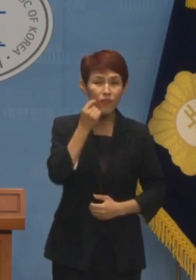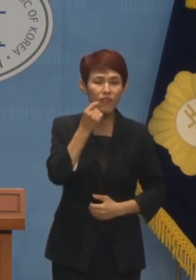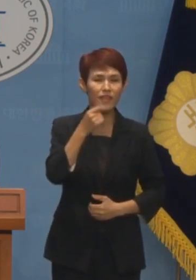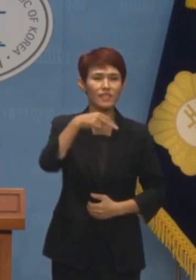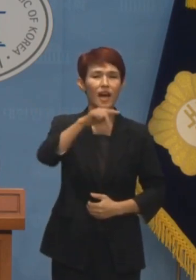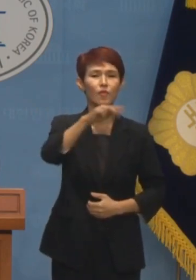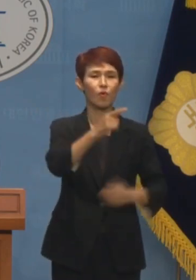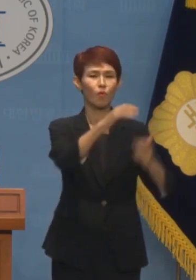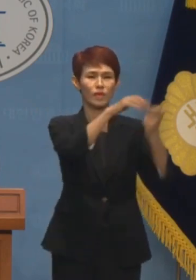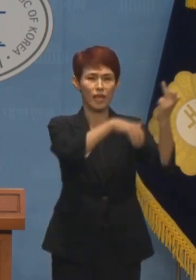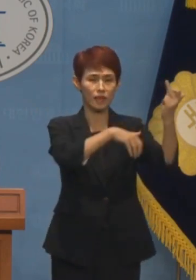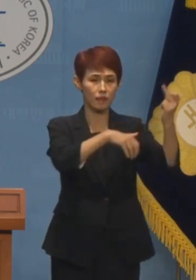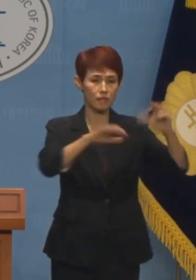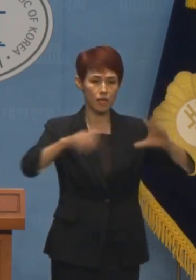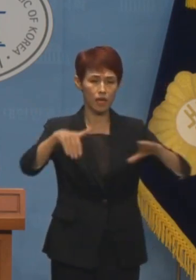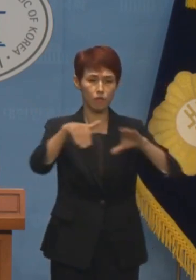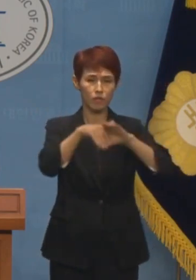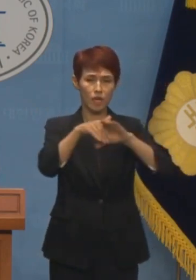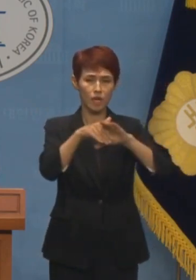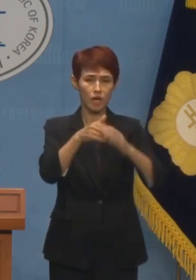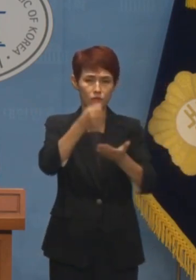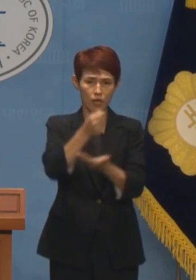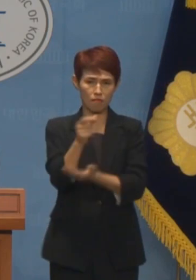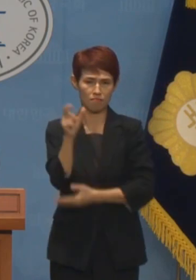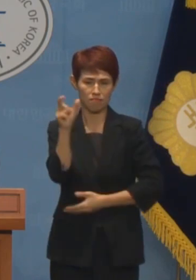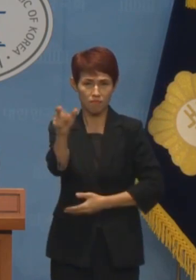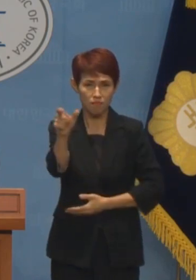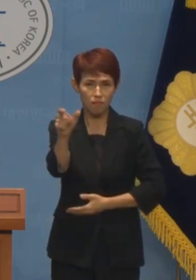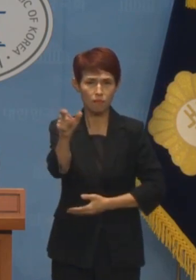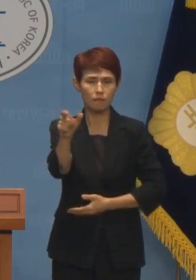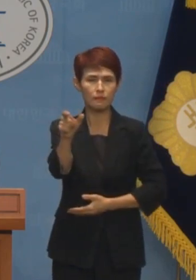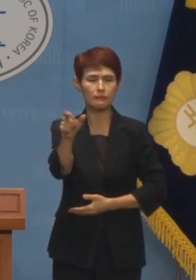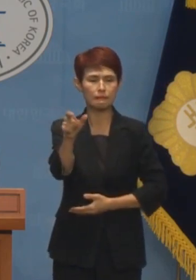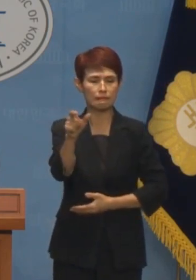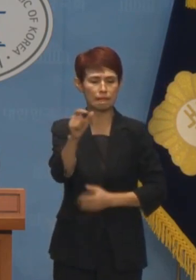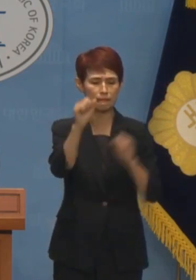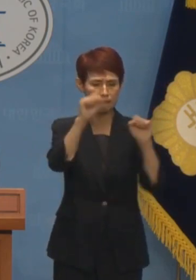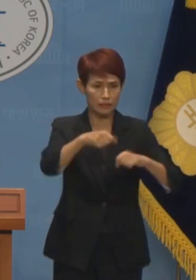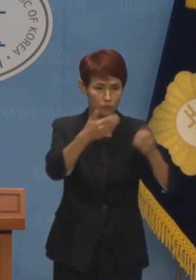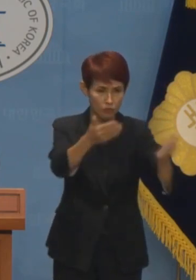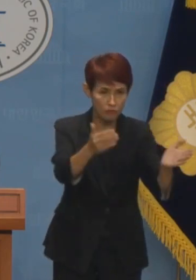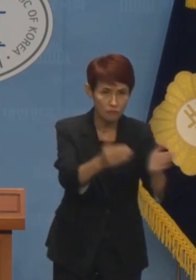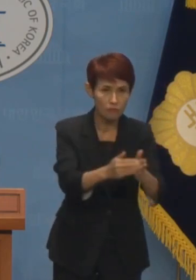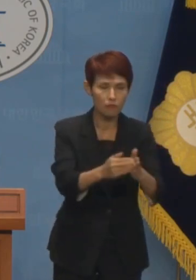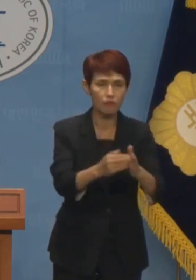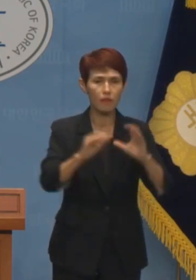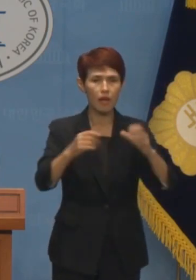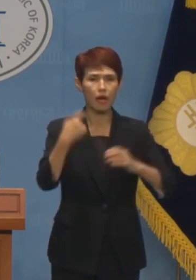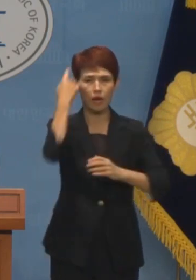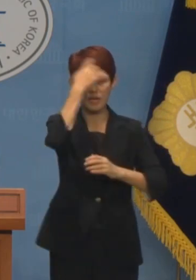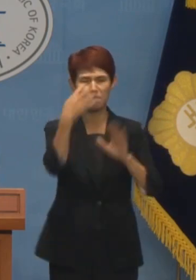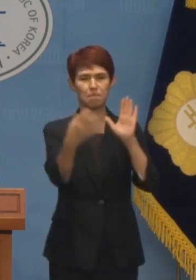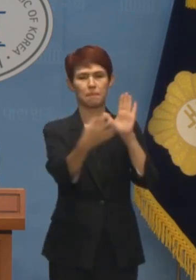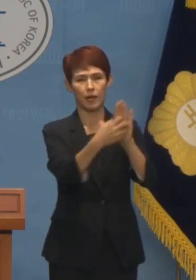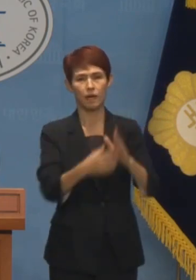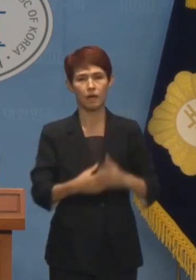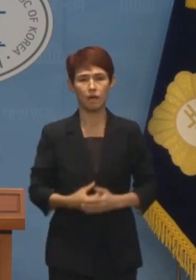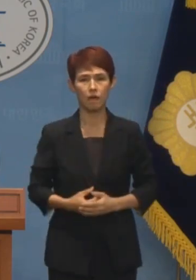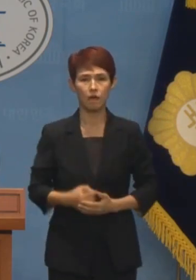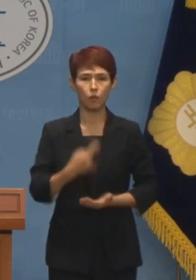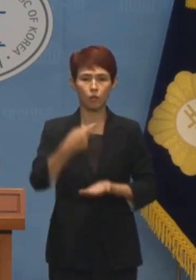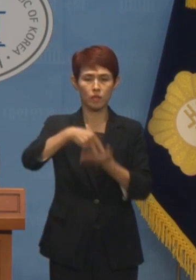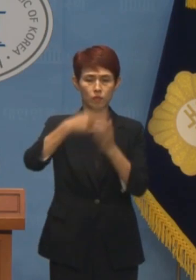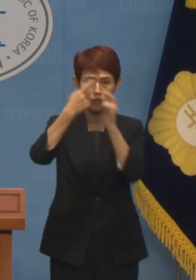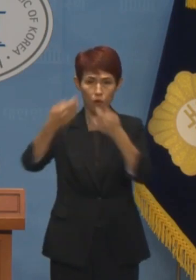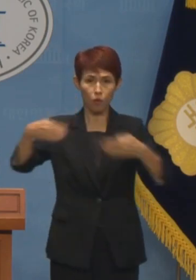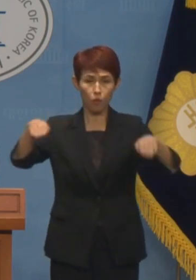유네스코 세계문화유산 등 등재에서 대굴욕 외교로 국제적 망신을 떠친 것도 모자라